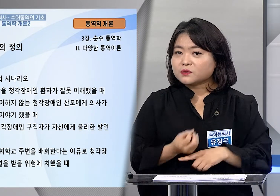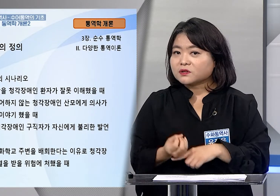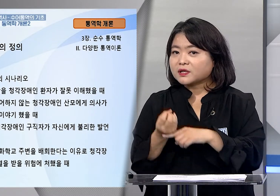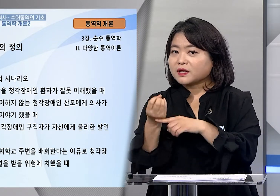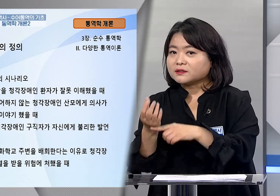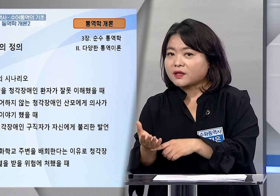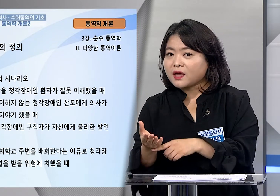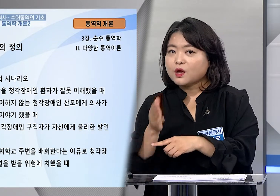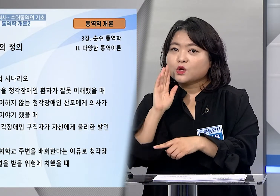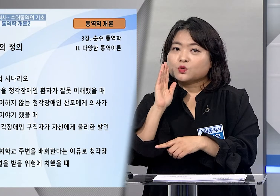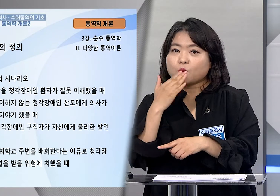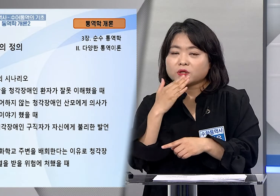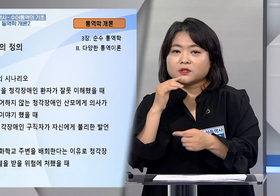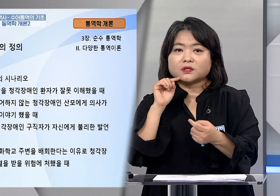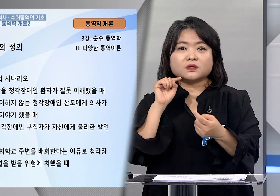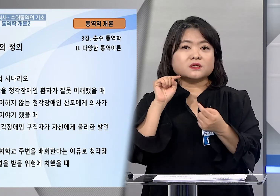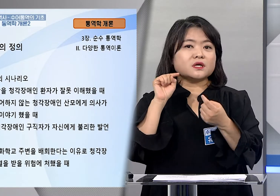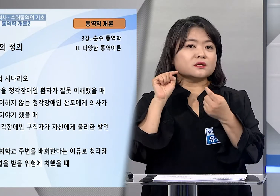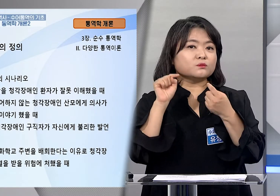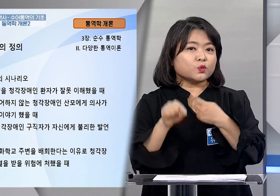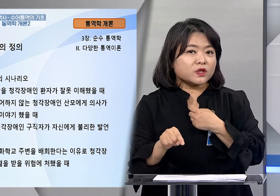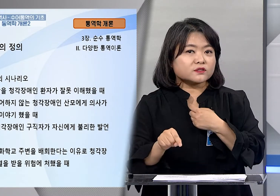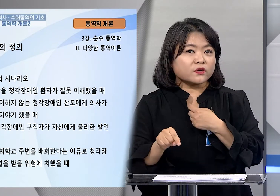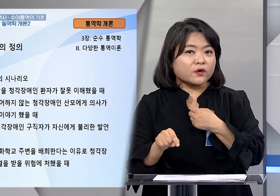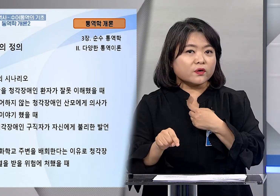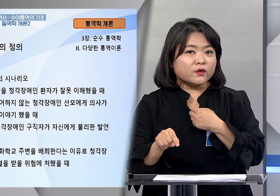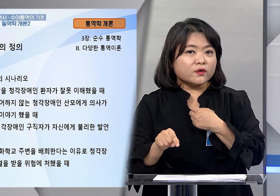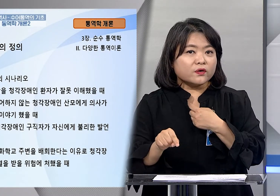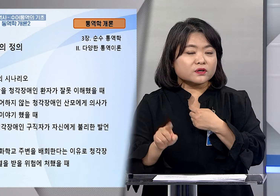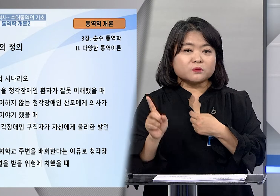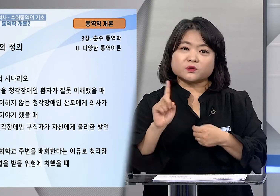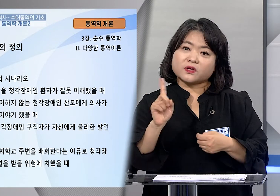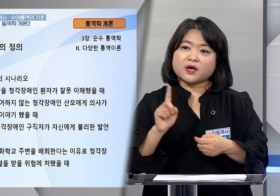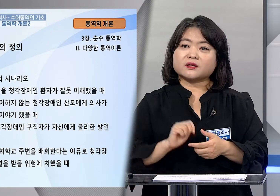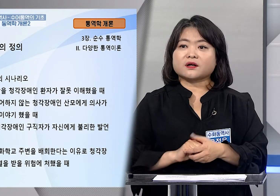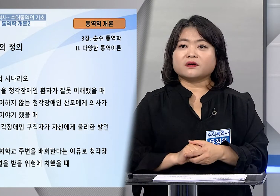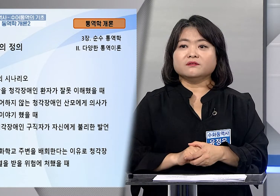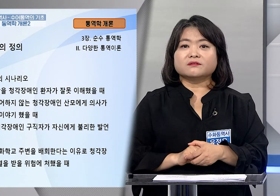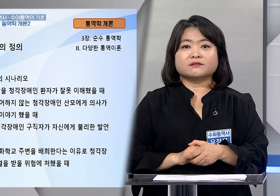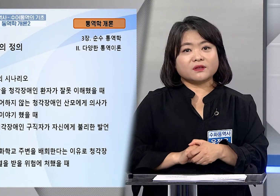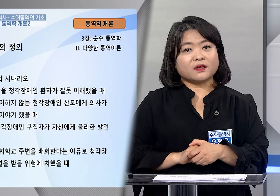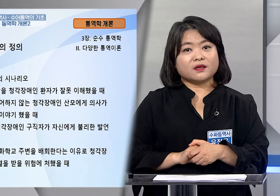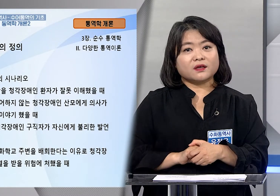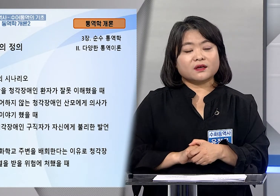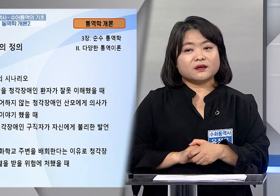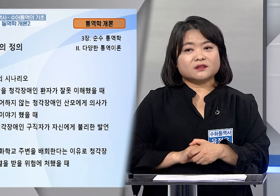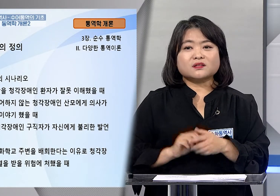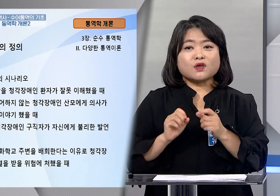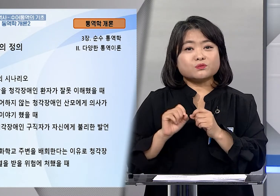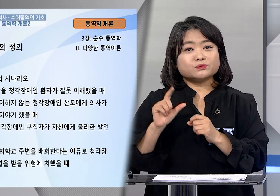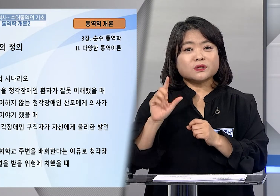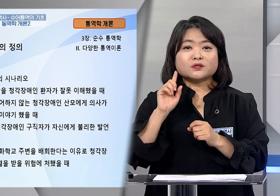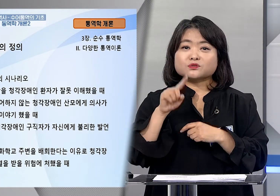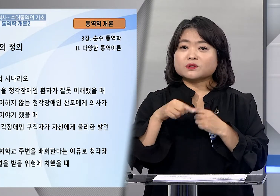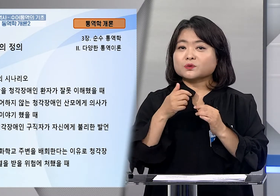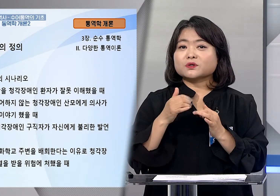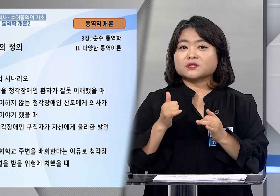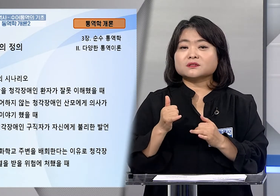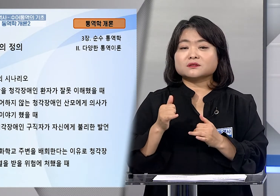전달했는데 농인이 이해를 못했어요. 그럼 어떻게 해야 될까요? 네. 그런데 대부분의 수화 통역사들은